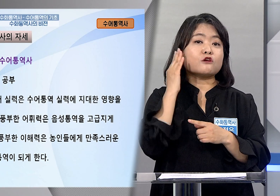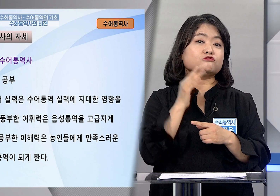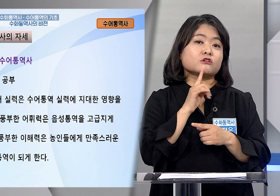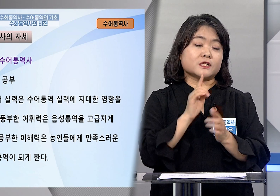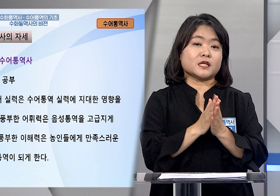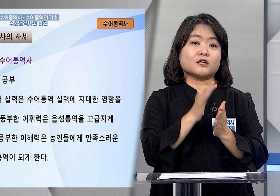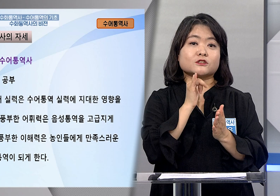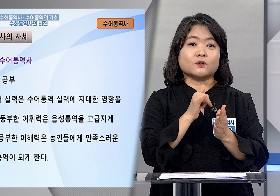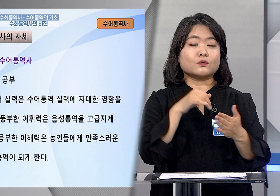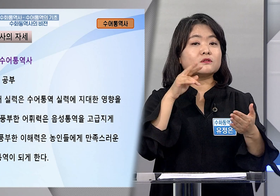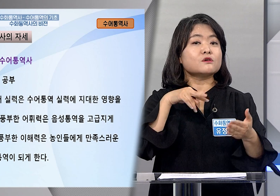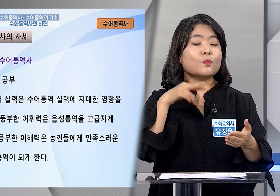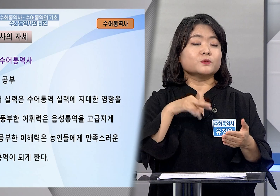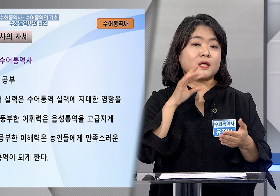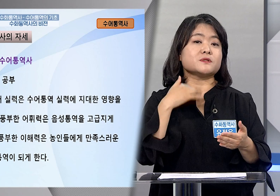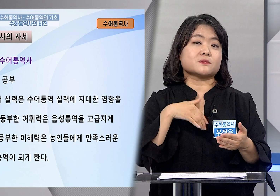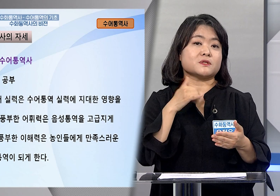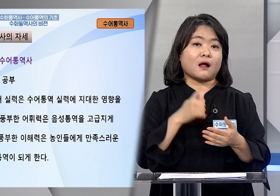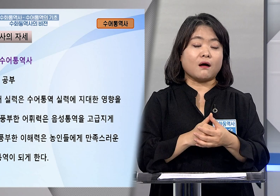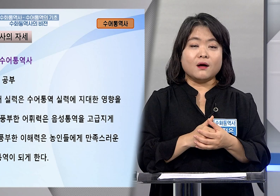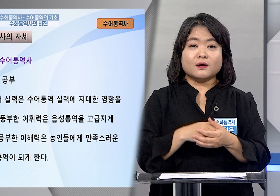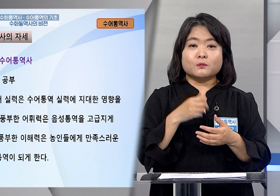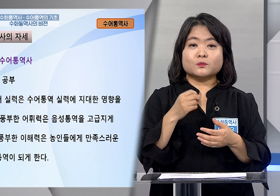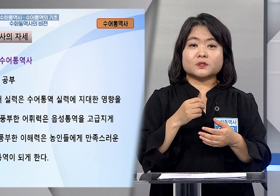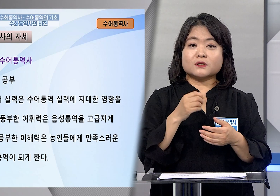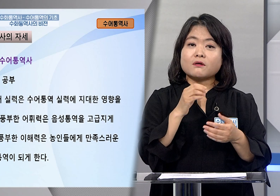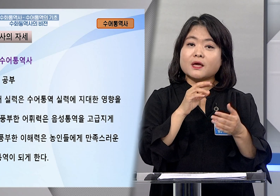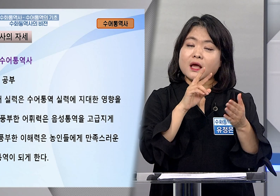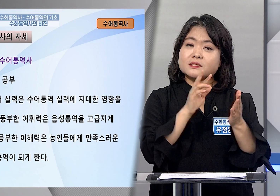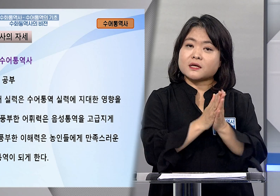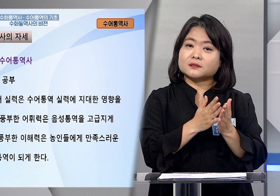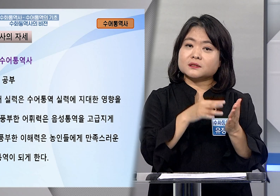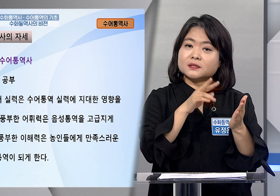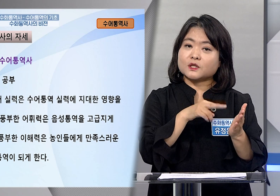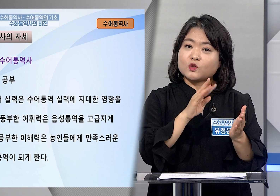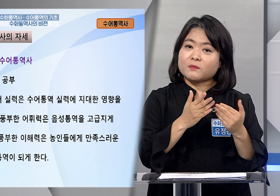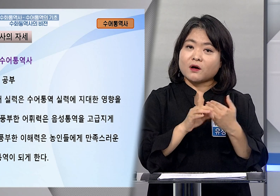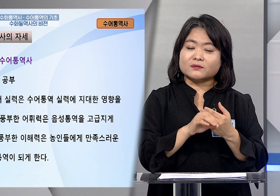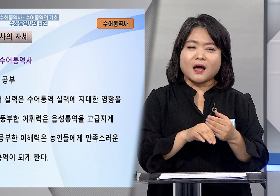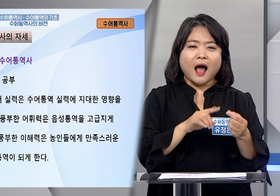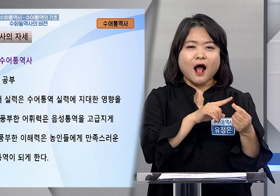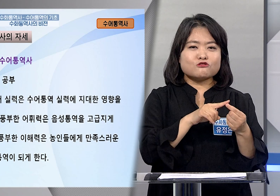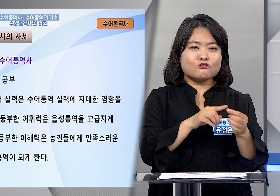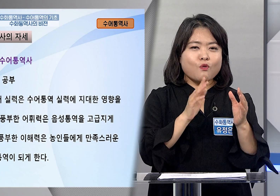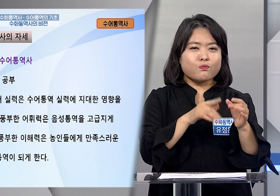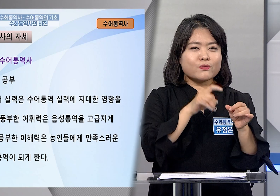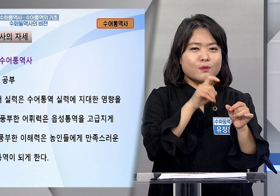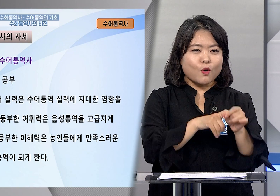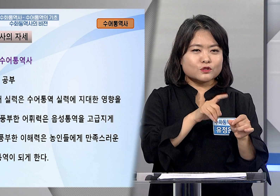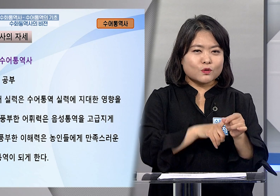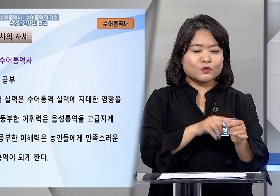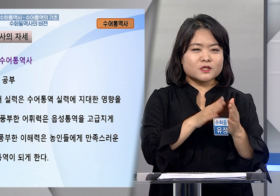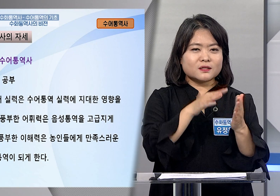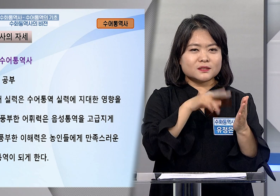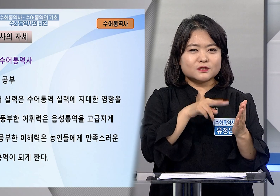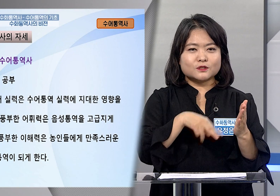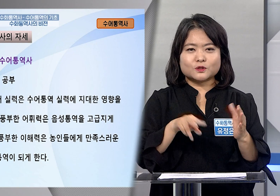한국어 책이 있거든요. 그런 걸 읽어보면 재밌습니다. 그렇게 책을 읽게 되면 한국어 공부의 목적으로 책을 읽는